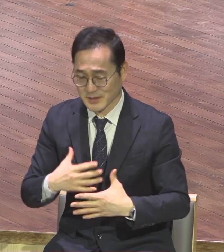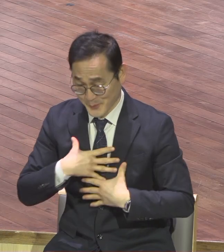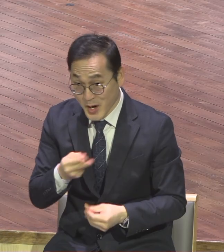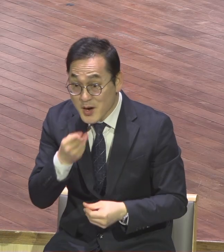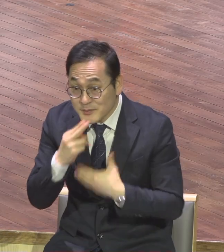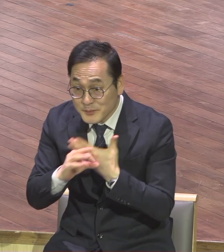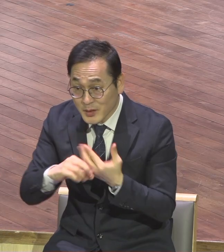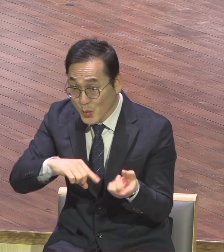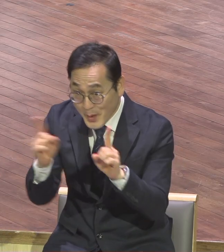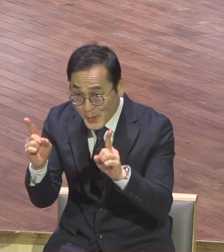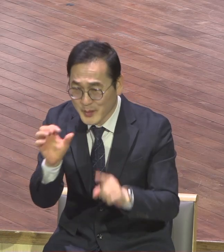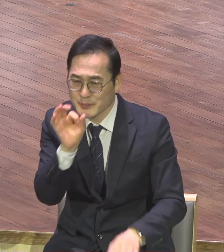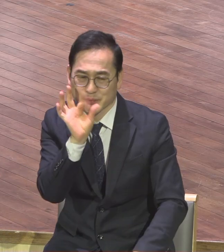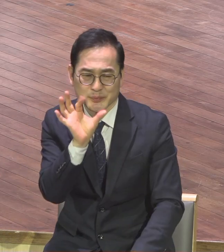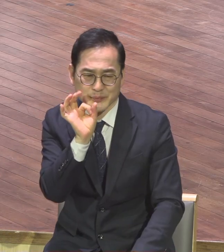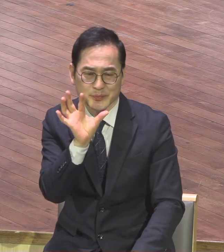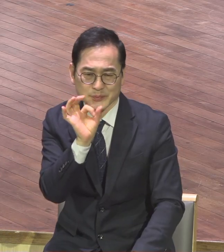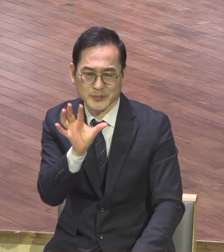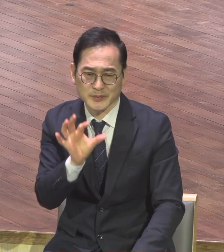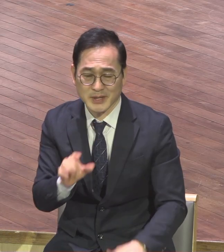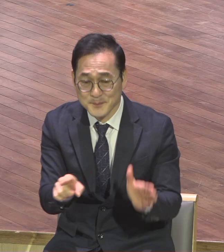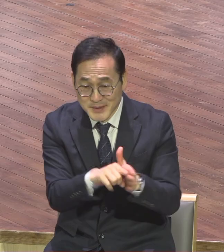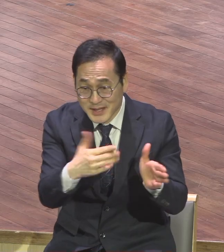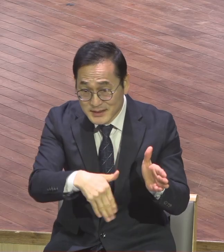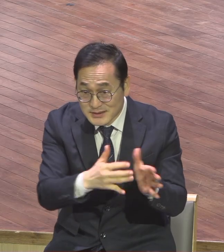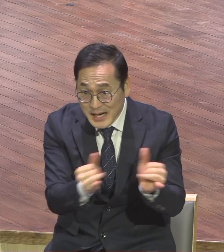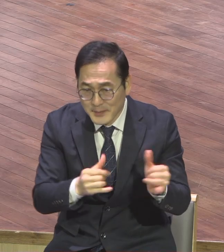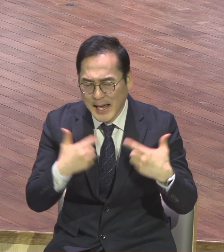거예요. 불신자들 얼마나 불안합니까?